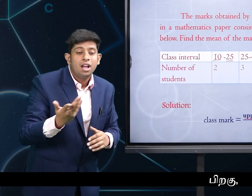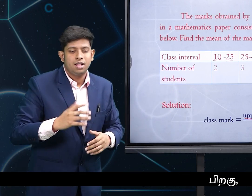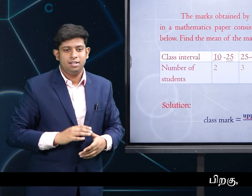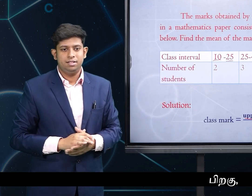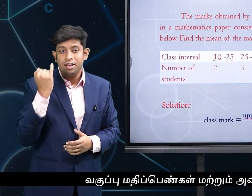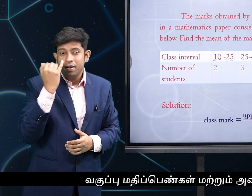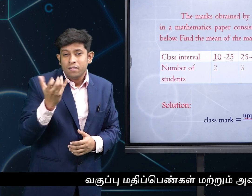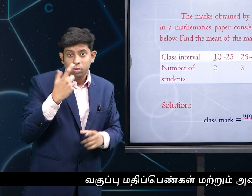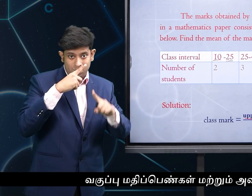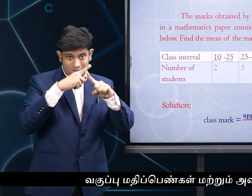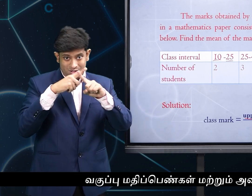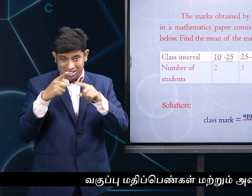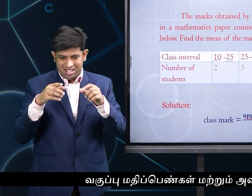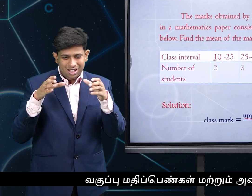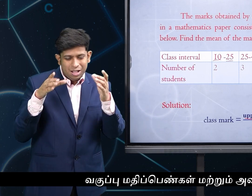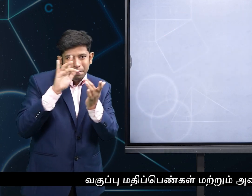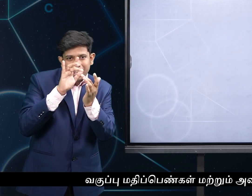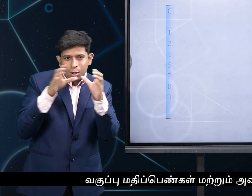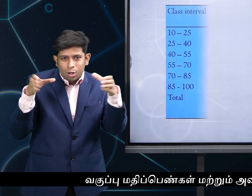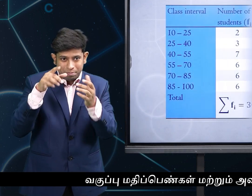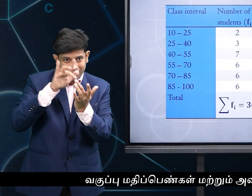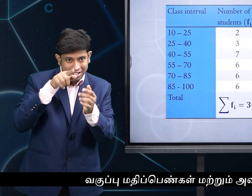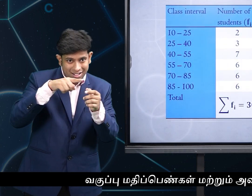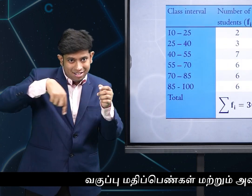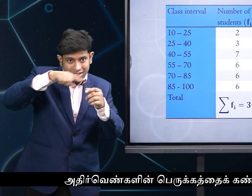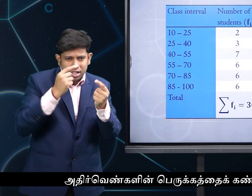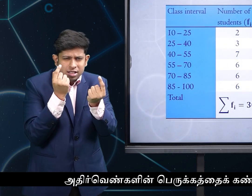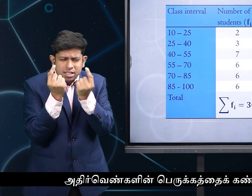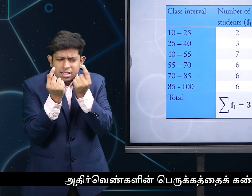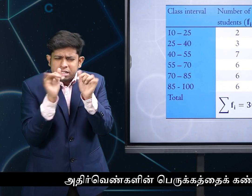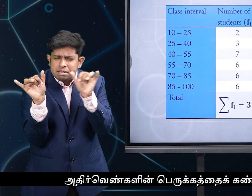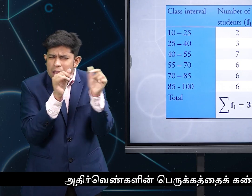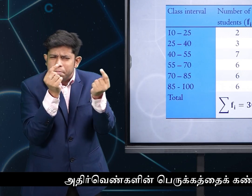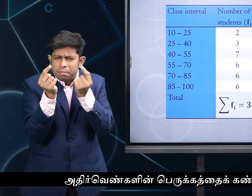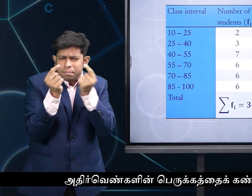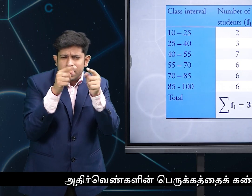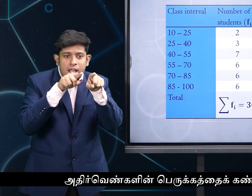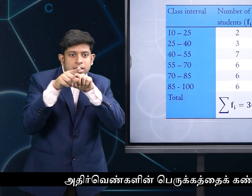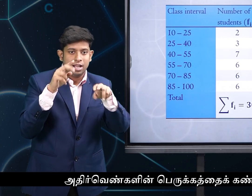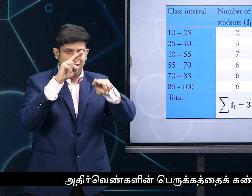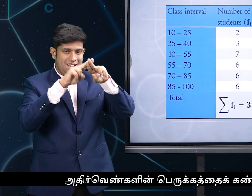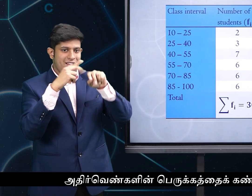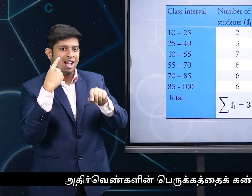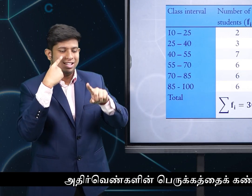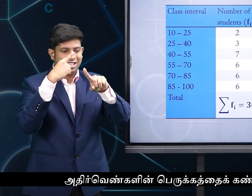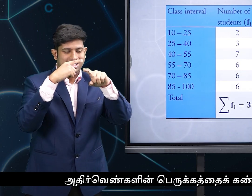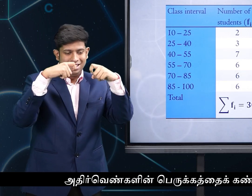பிறகு வகுப்பு மதிப்பெண்கள் மற்றும் அவற்றின் தொடர்புடைய அதிர்வெண்களின் பெருக்கத்தை கண்டறியவும். அதாவது F